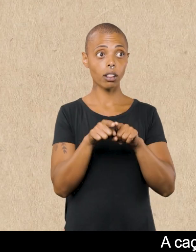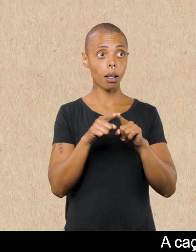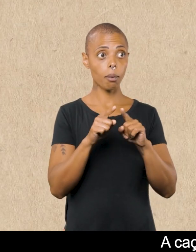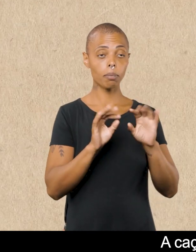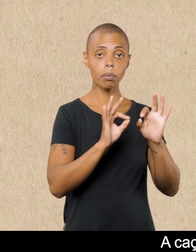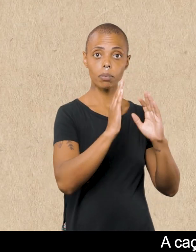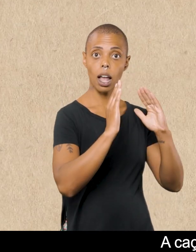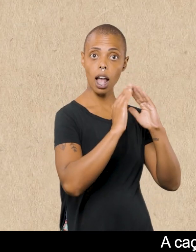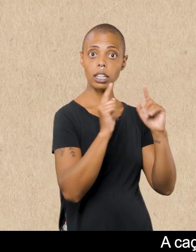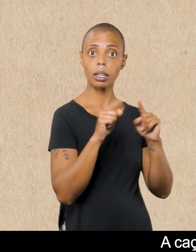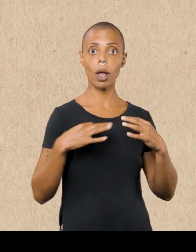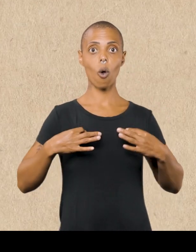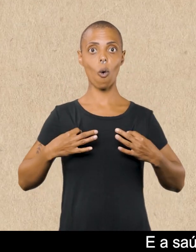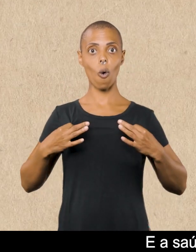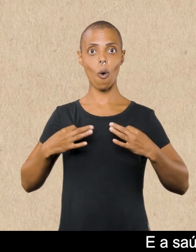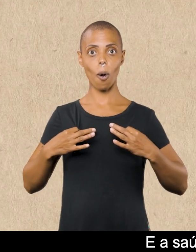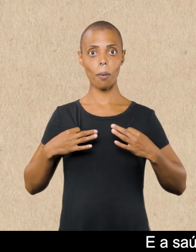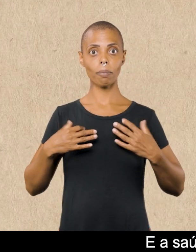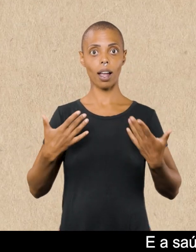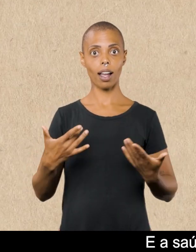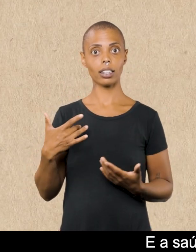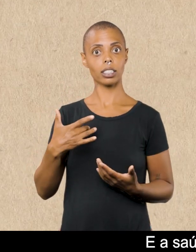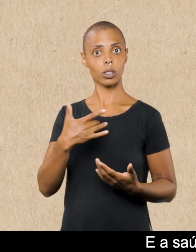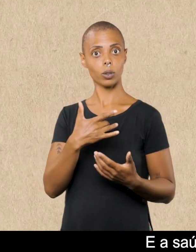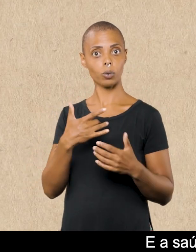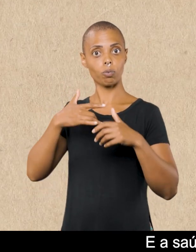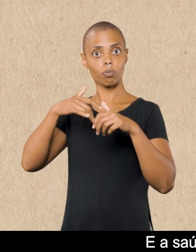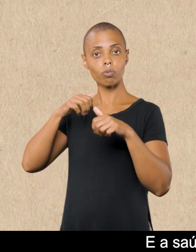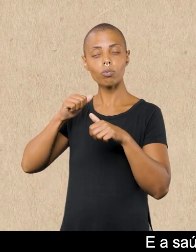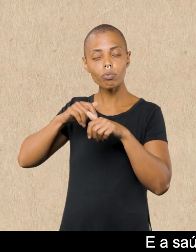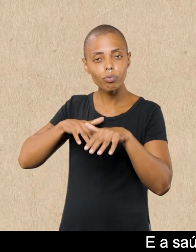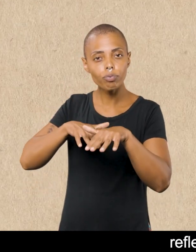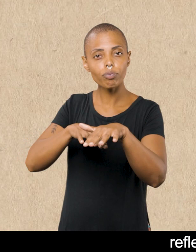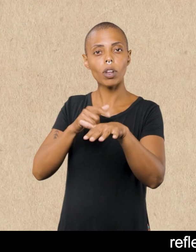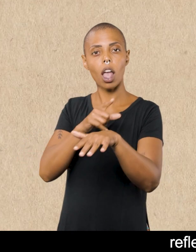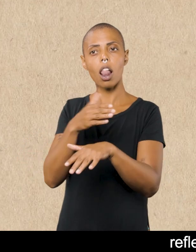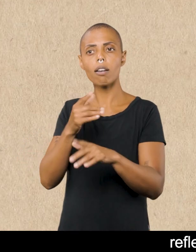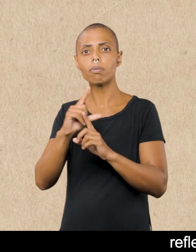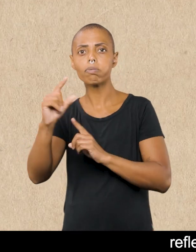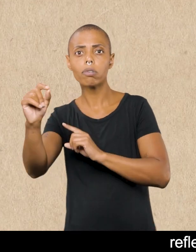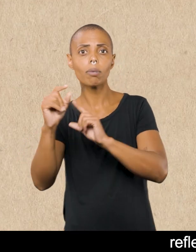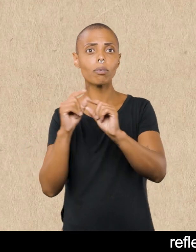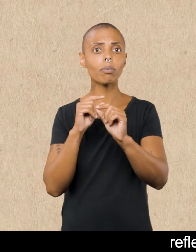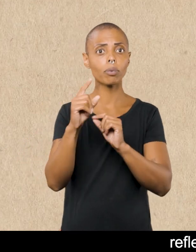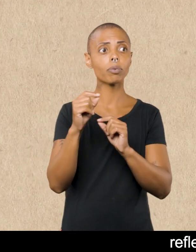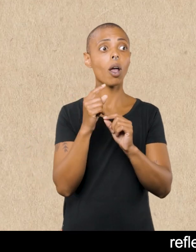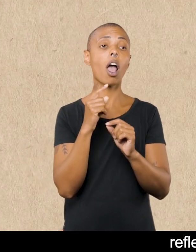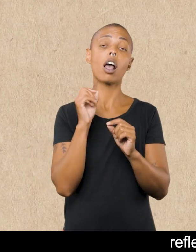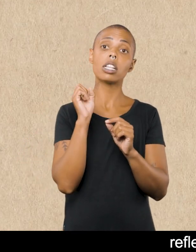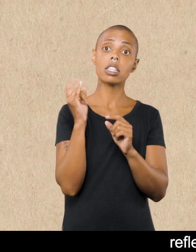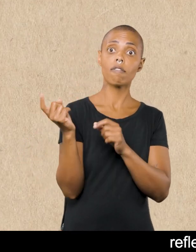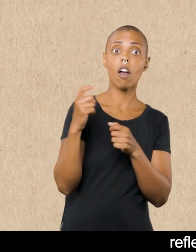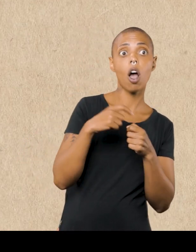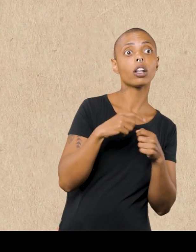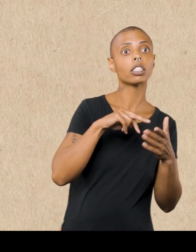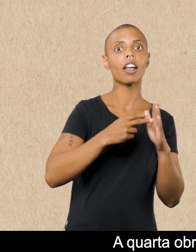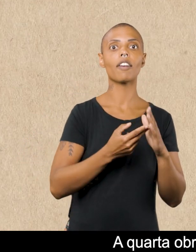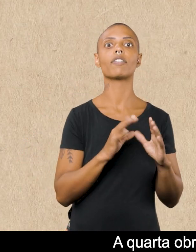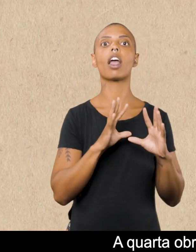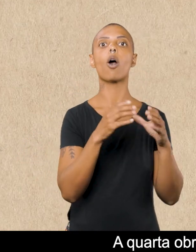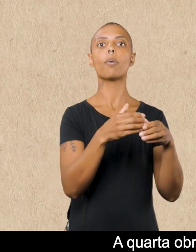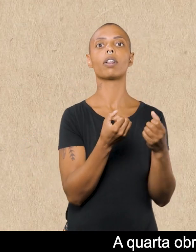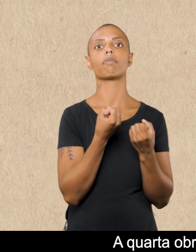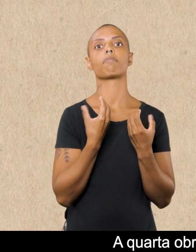tradicional. A caça fornecia comida, abrigo e roupas às famílias, e a saúde e os movimentos recorrentes do